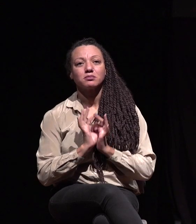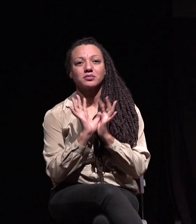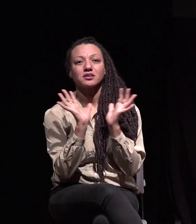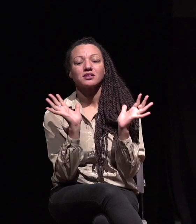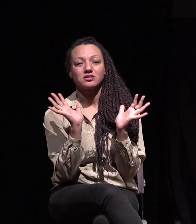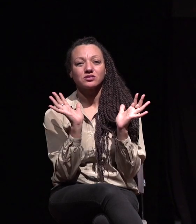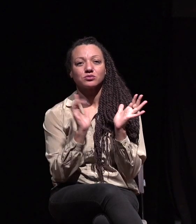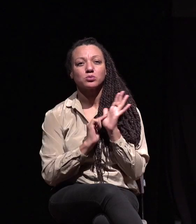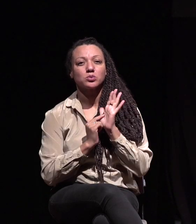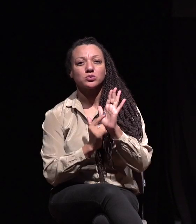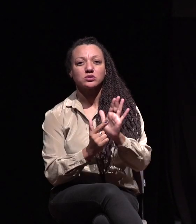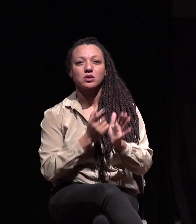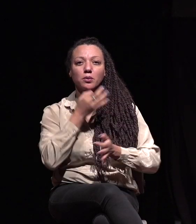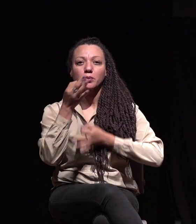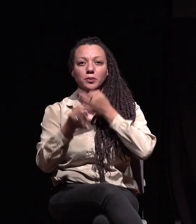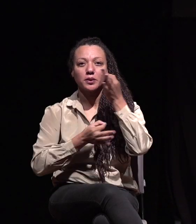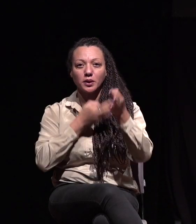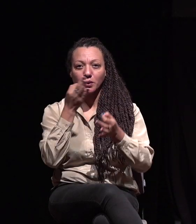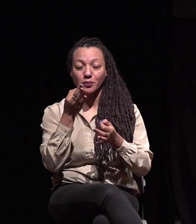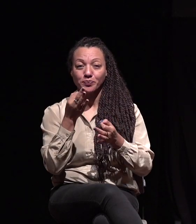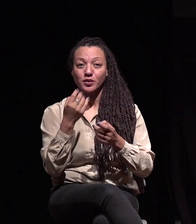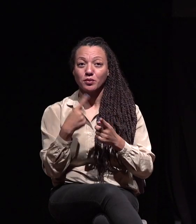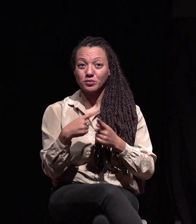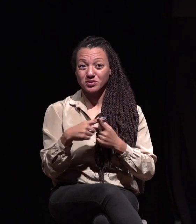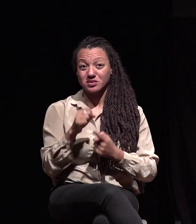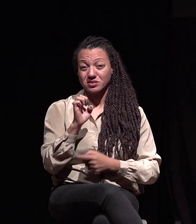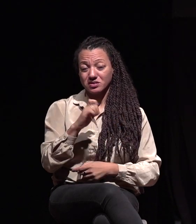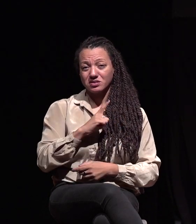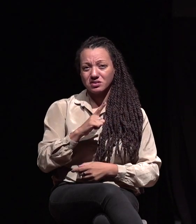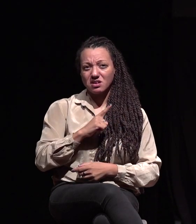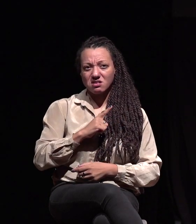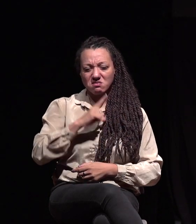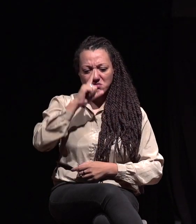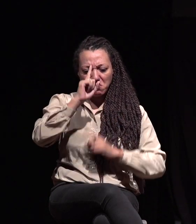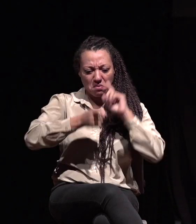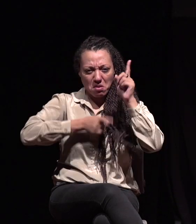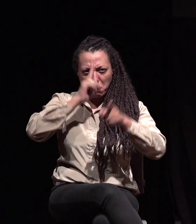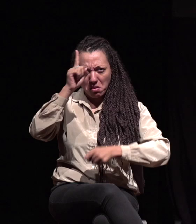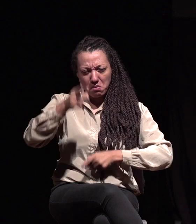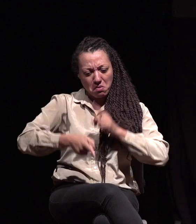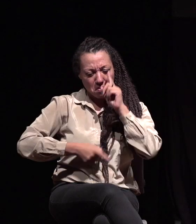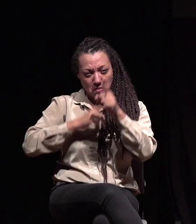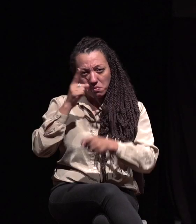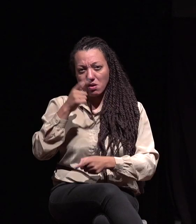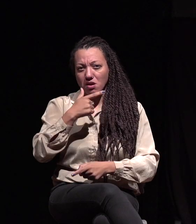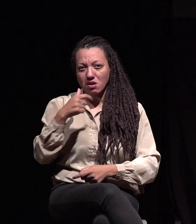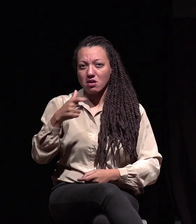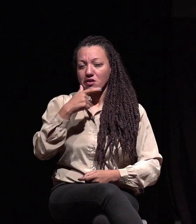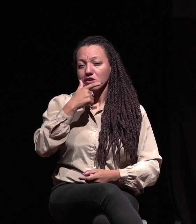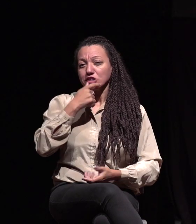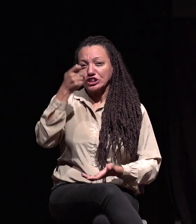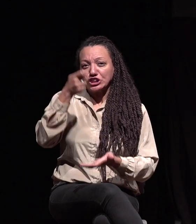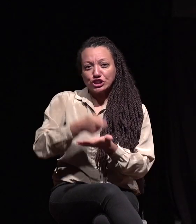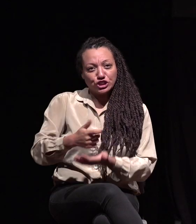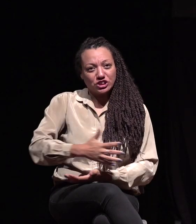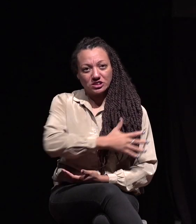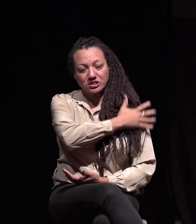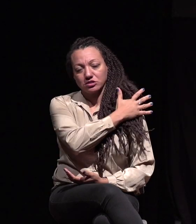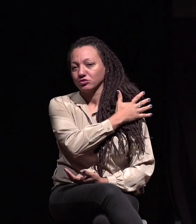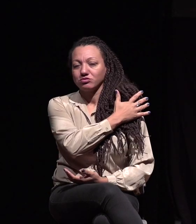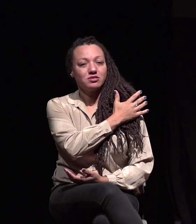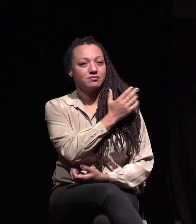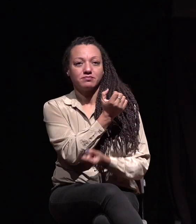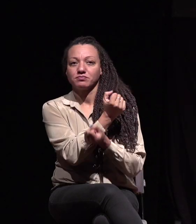Dentro de um autoritarismo, de uma ditadura, isso não é possível. Então, o Mário Pedrosa, por exemplo, escreveu uma coisa